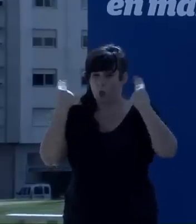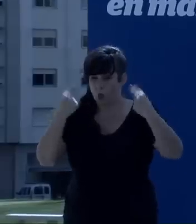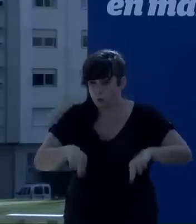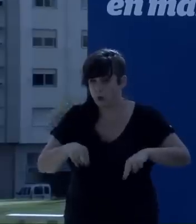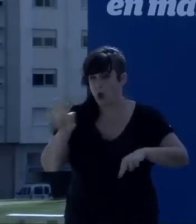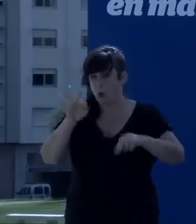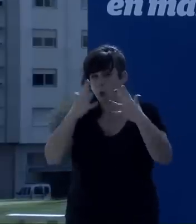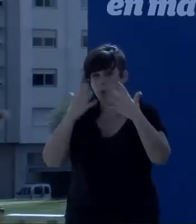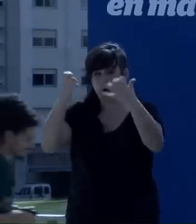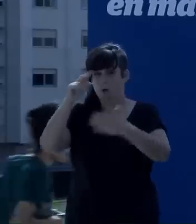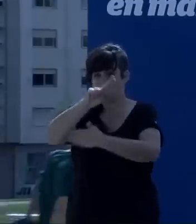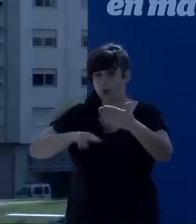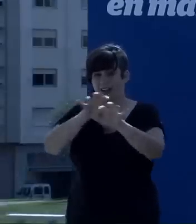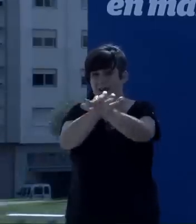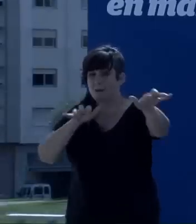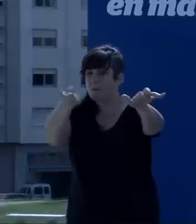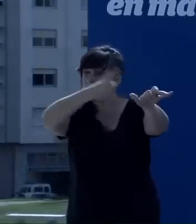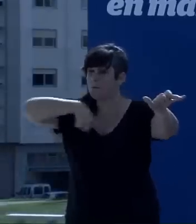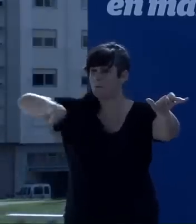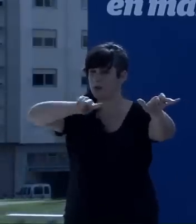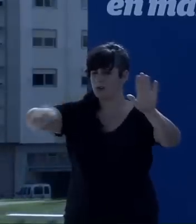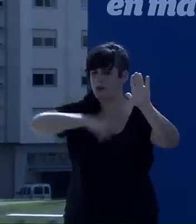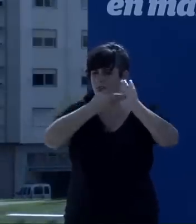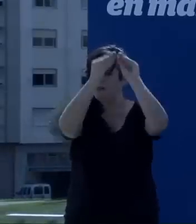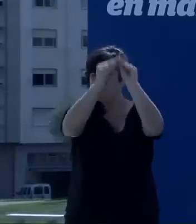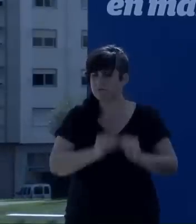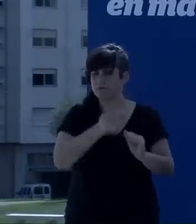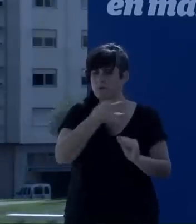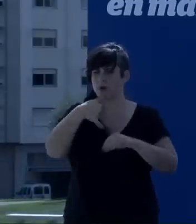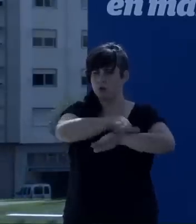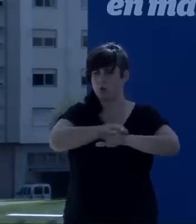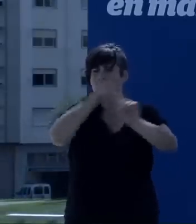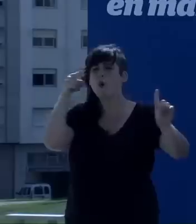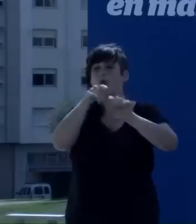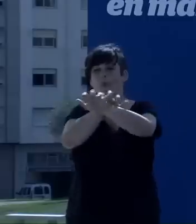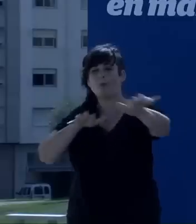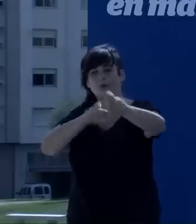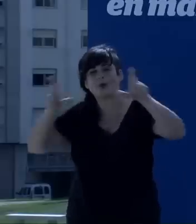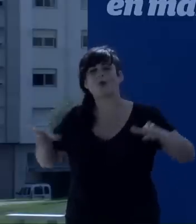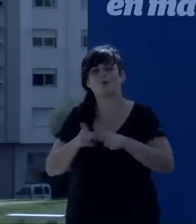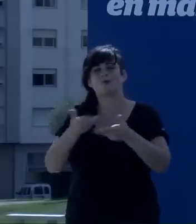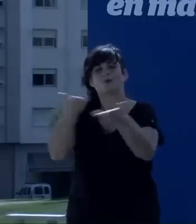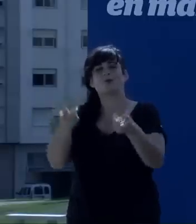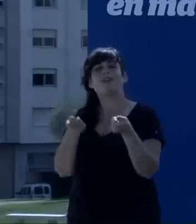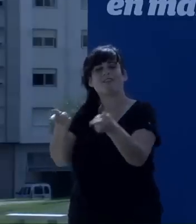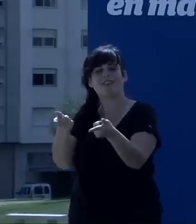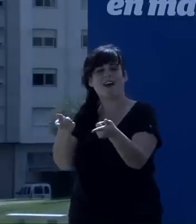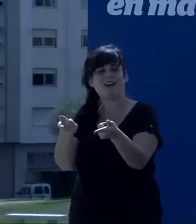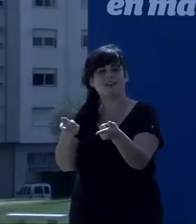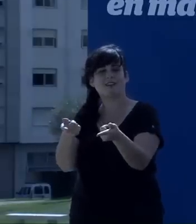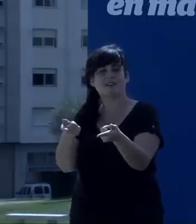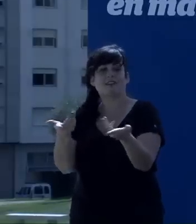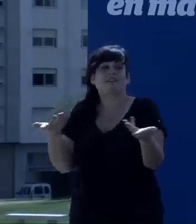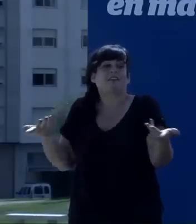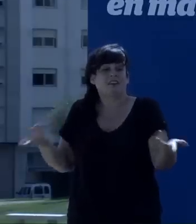Galiza legislasen e investisen gobernos que gobernasen para a maioría social, cheirentos así non podían estar